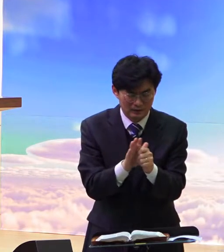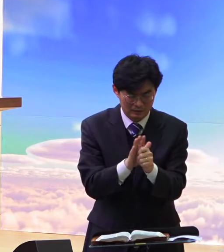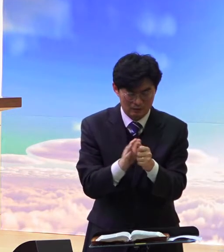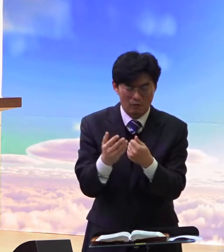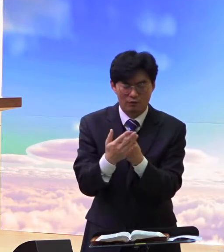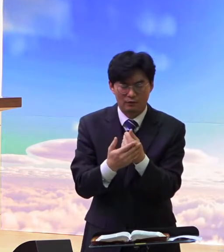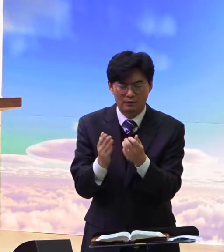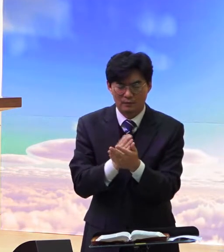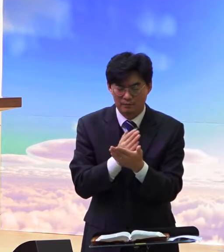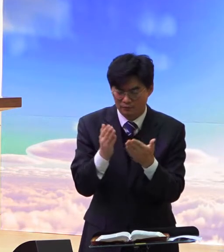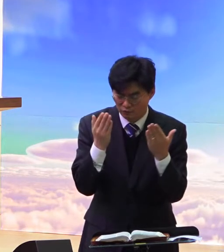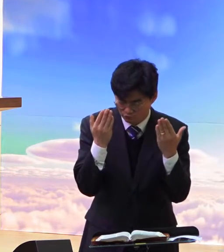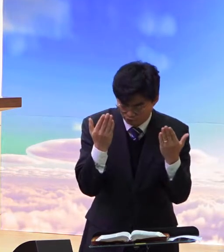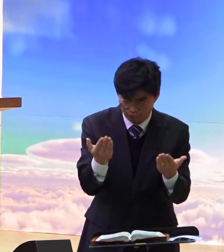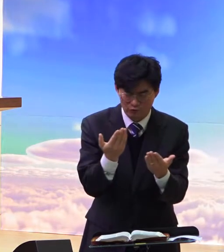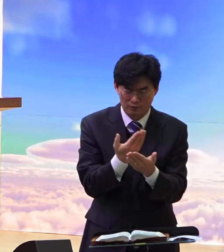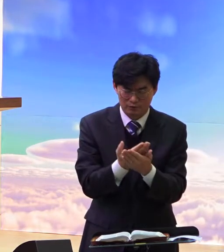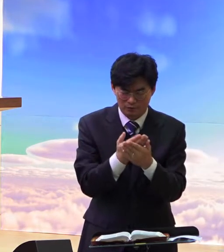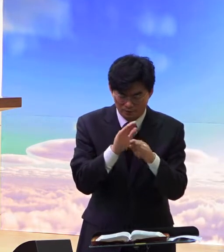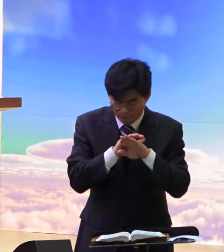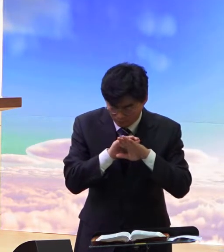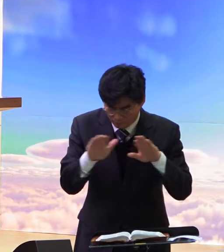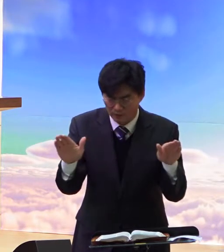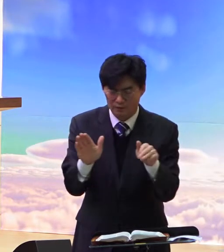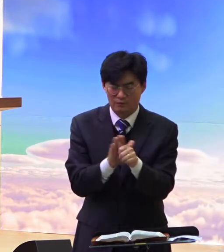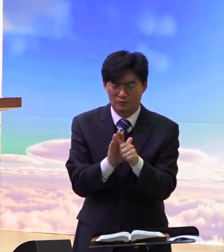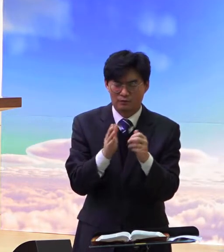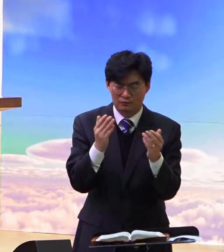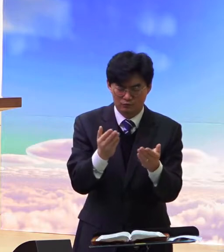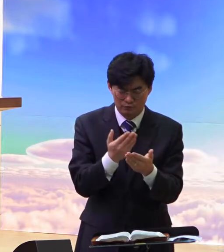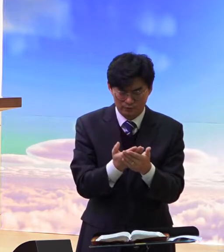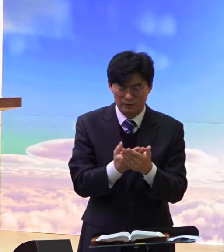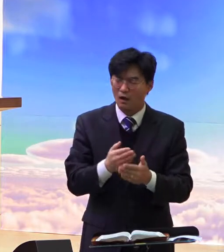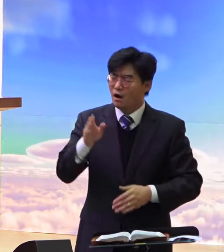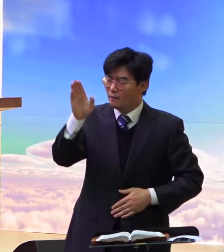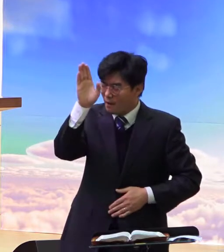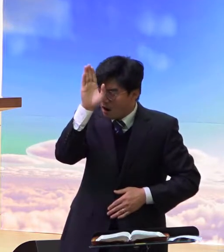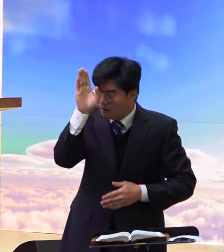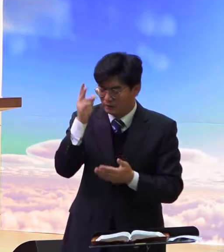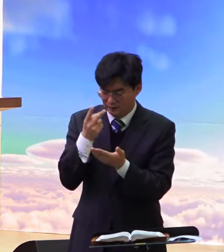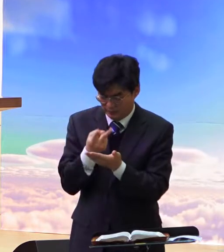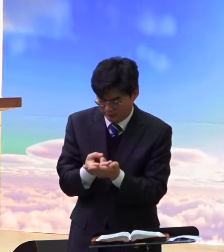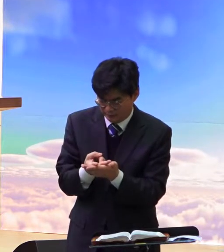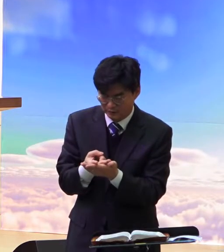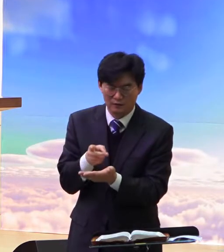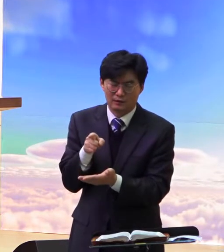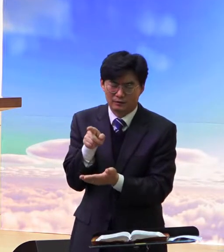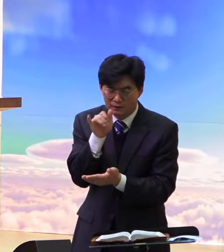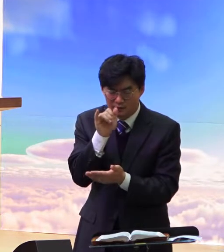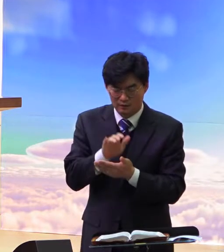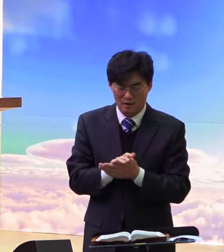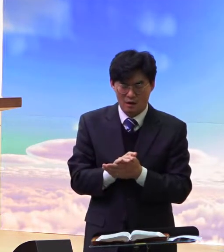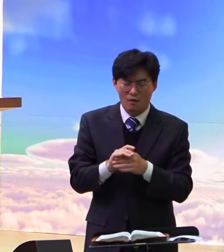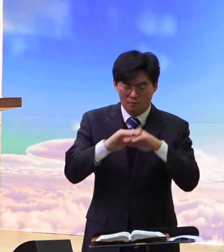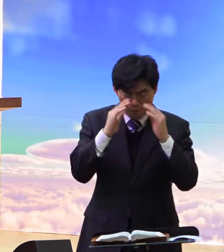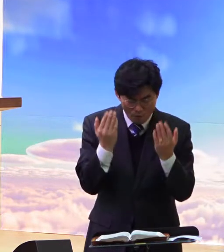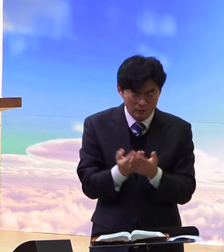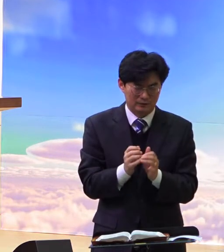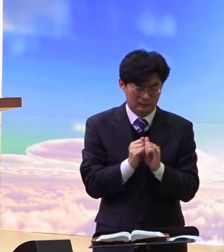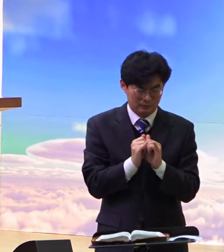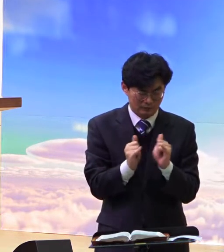원합니다. 아버지 하나님, 또한 병모와 싸우는 성도님들이 있습니다. 우리 모두가 중보 기도자가 되게